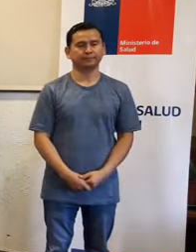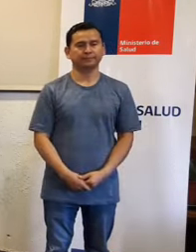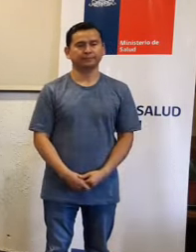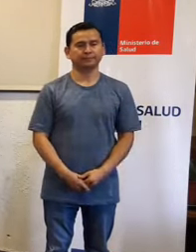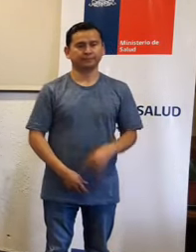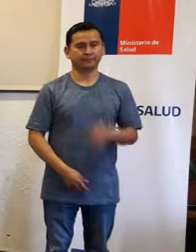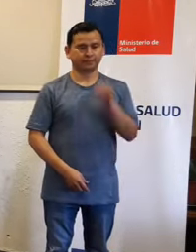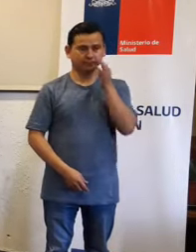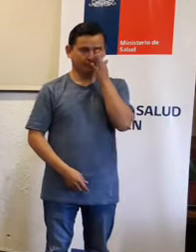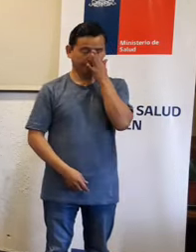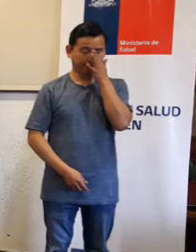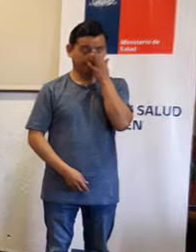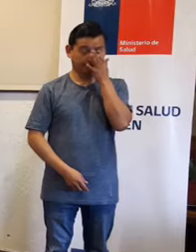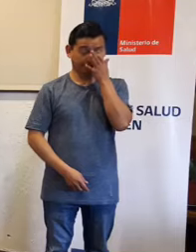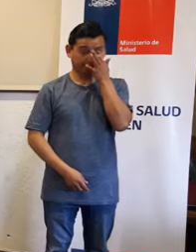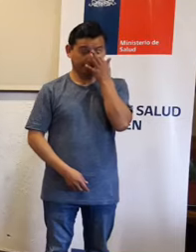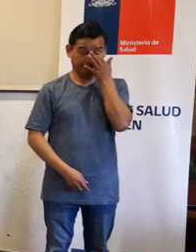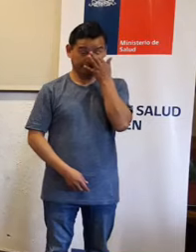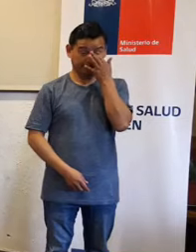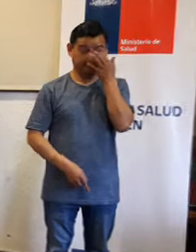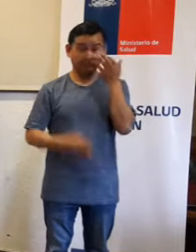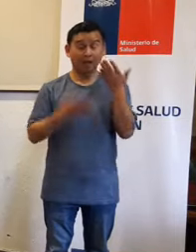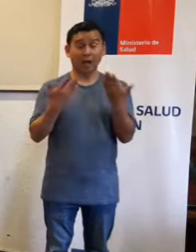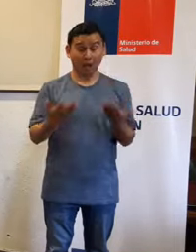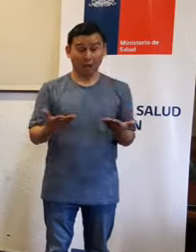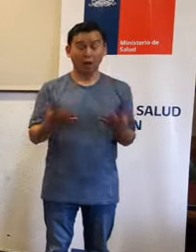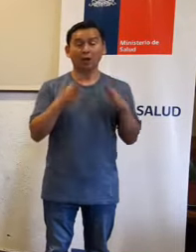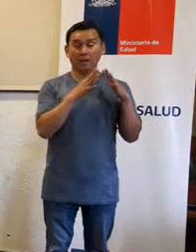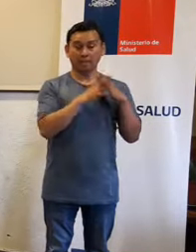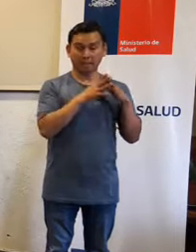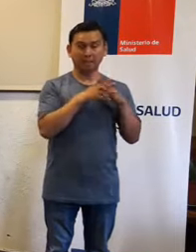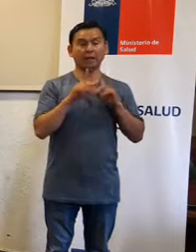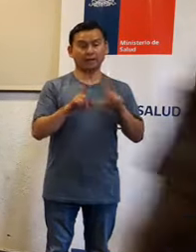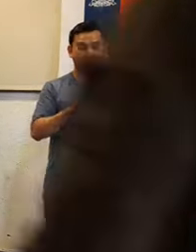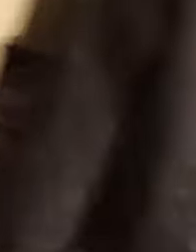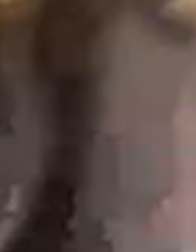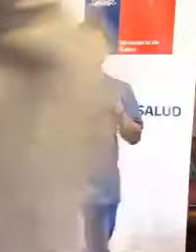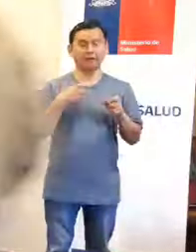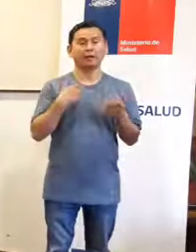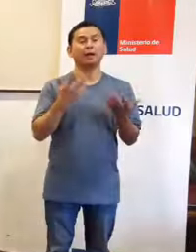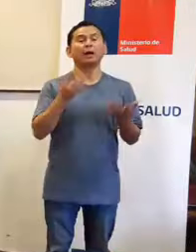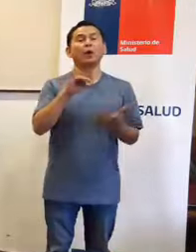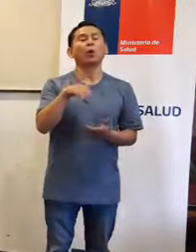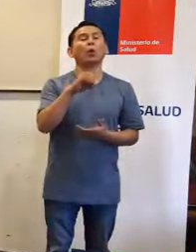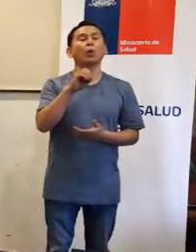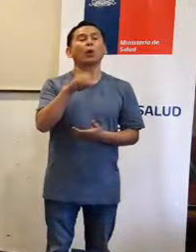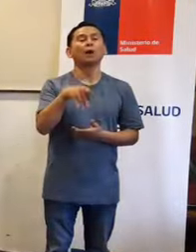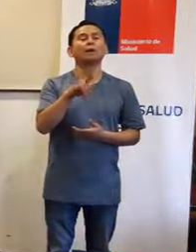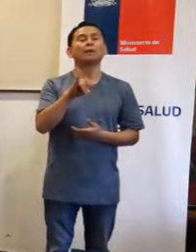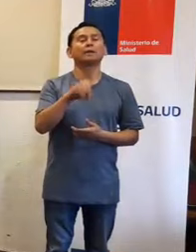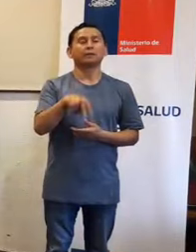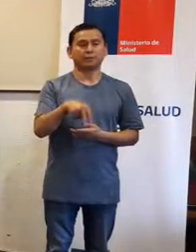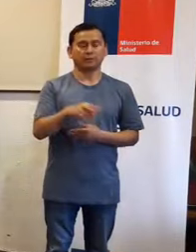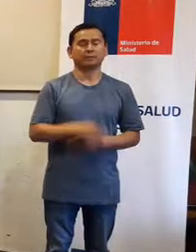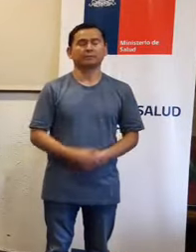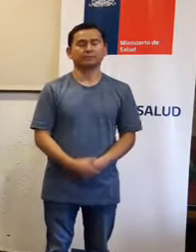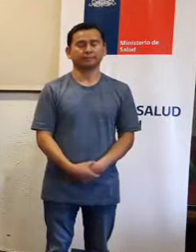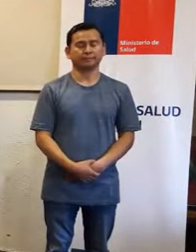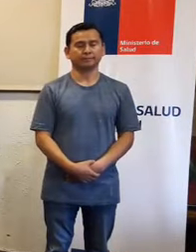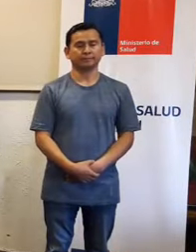ahora invitamos a nuestro general de la defensa nacional de Aysén señor Joaquín Morales para que haga su